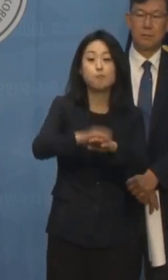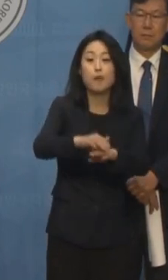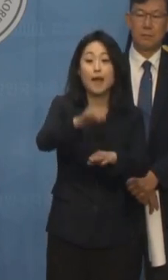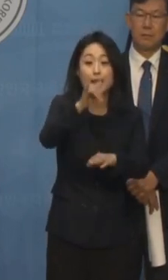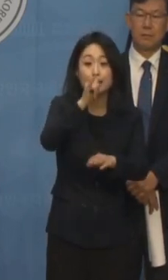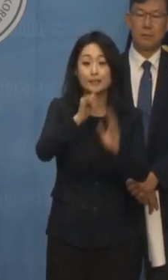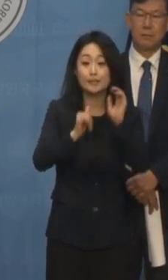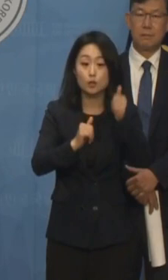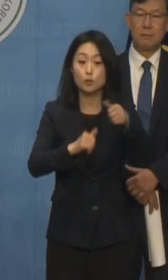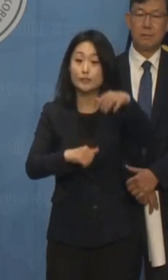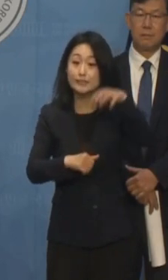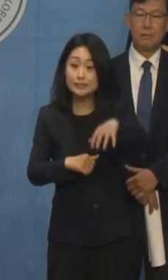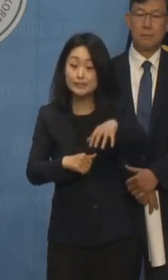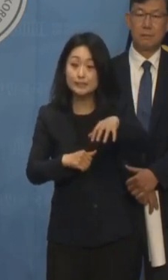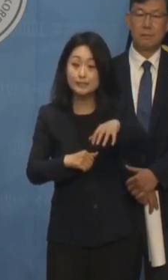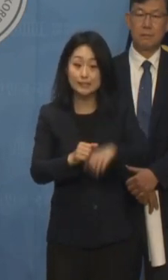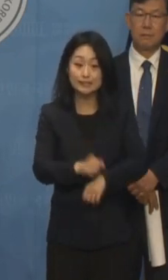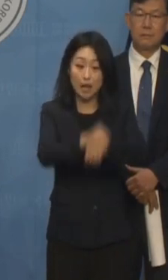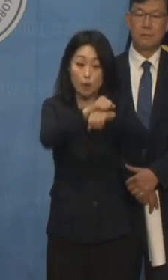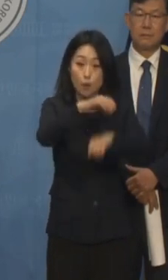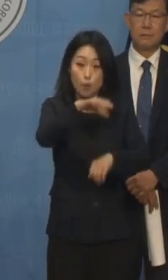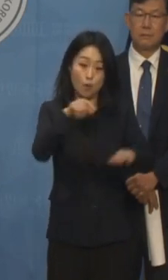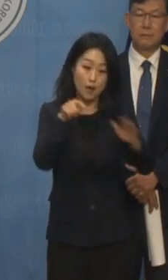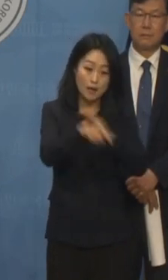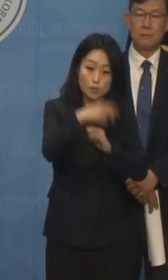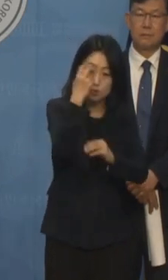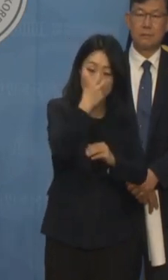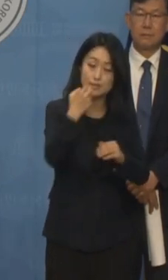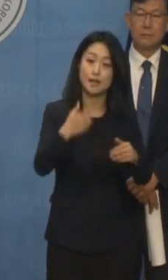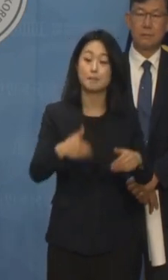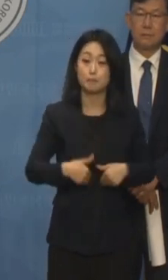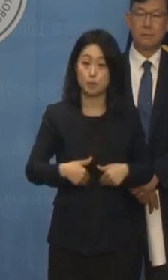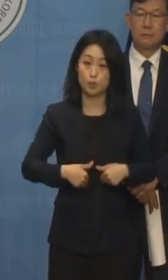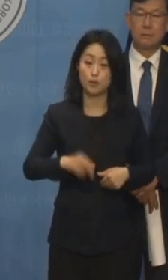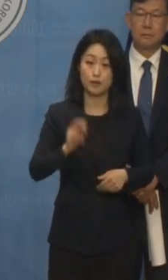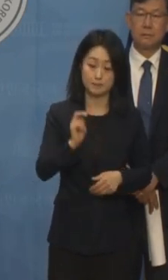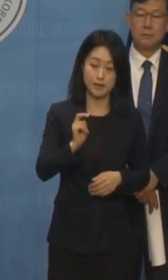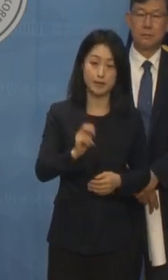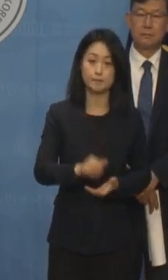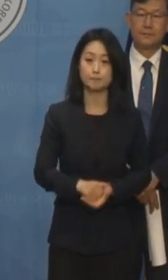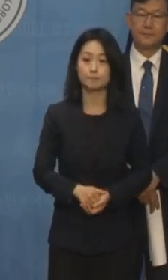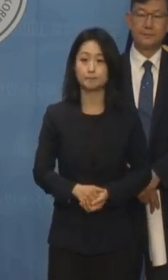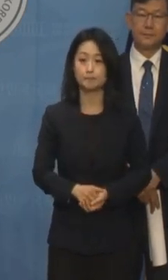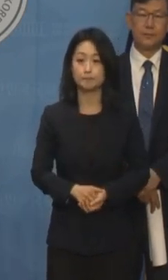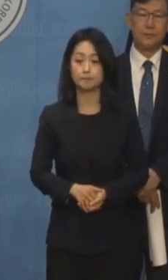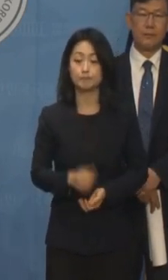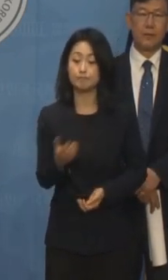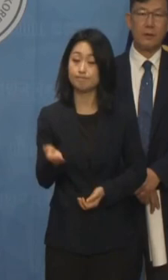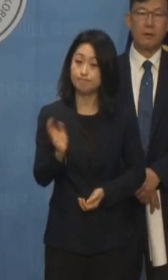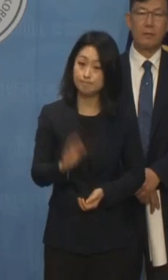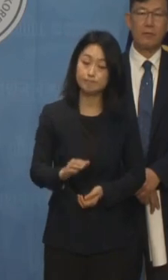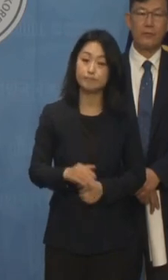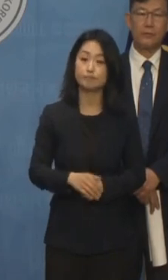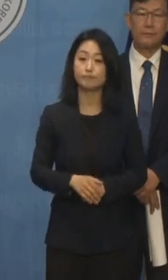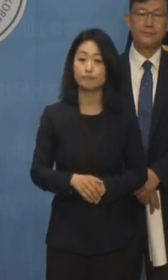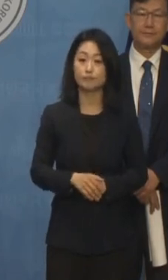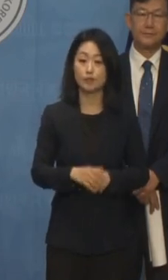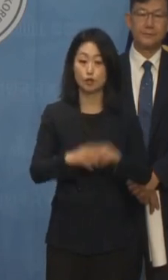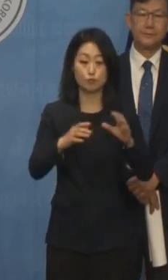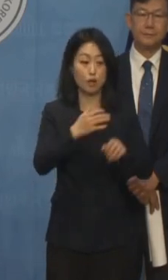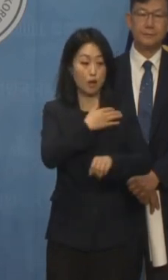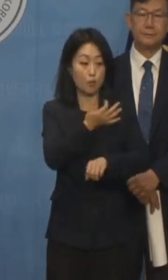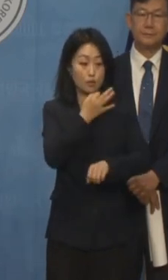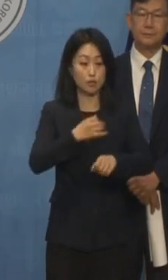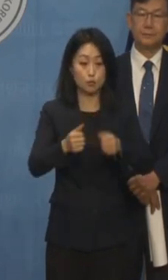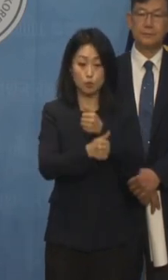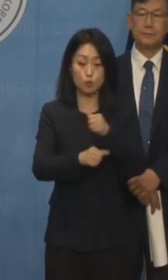있다는 대통령실의 창고를 현장 조사를 시행했어야만 했습니다. 그럼에도 불구하고 권익위는 아무런